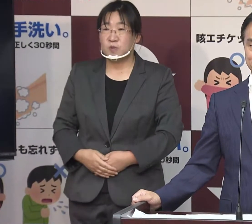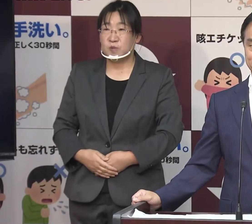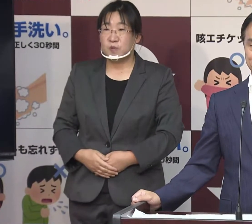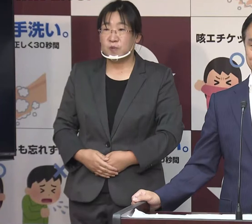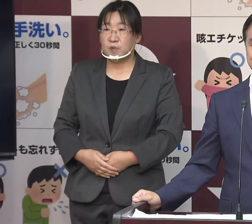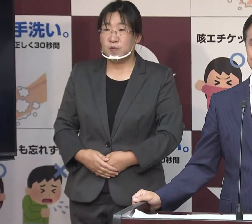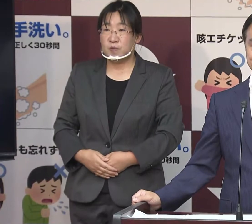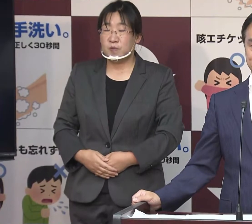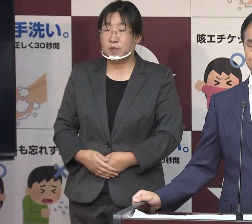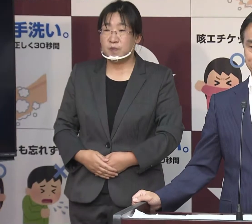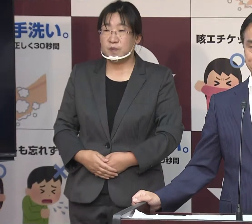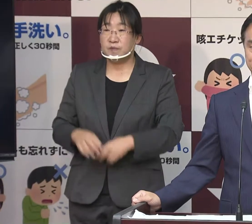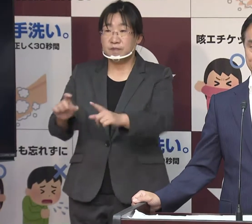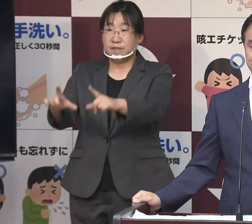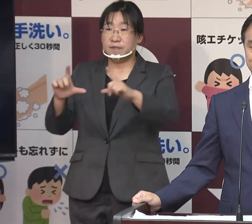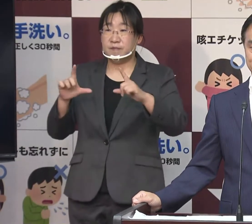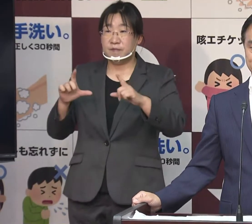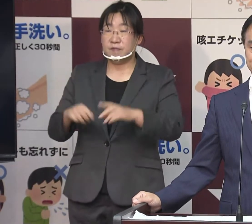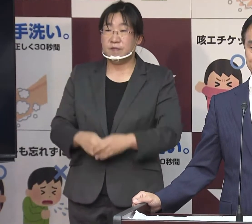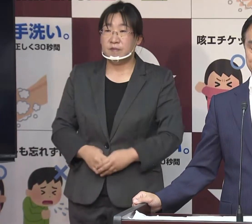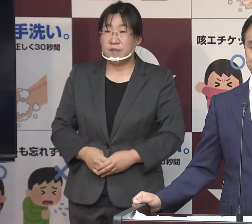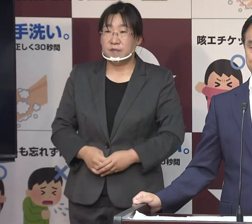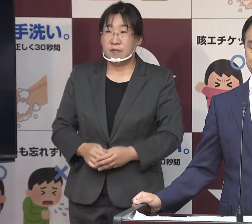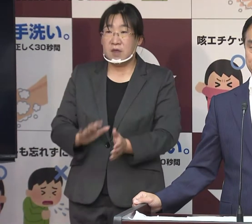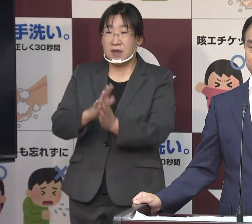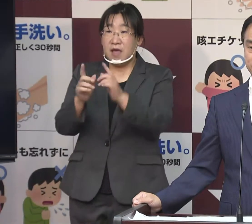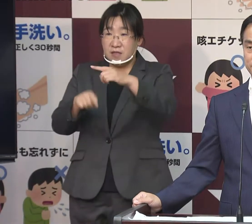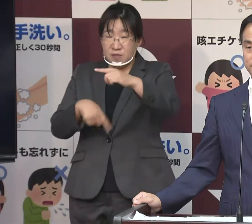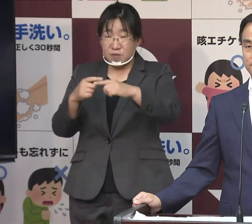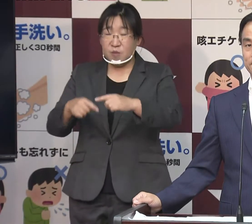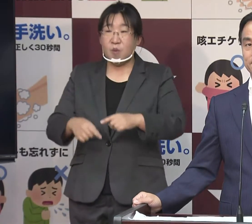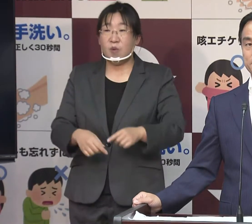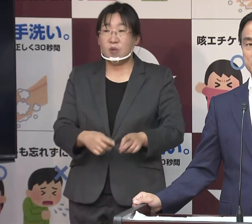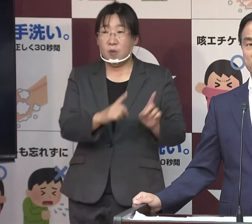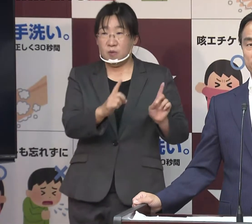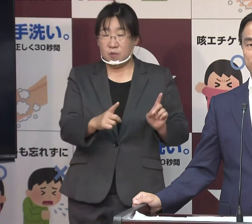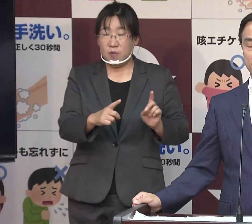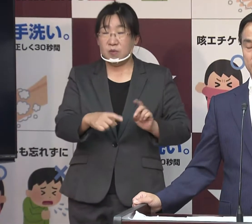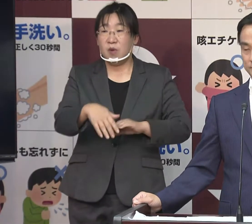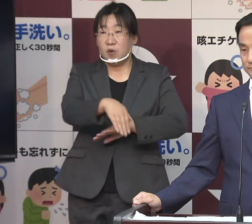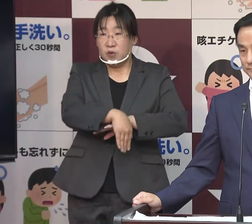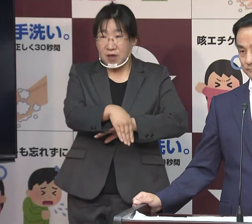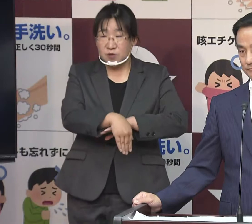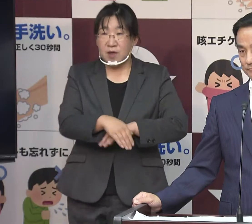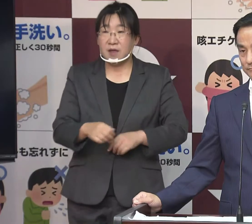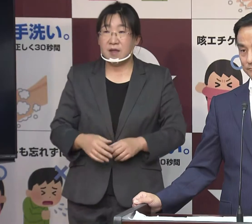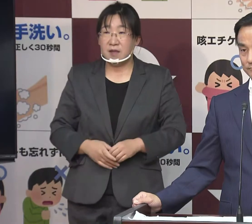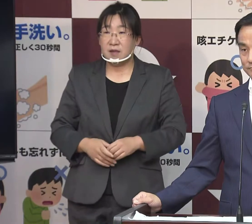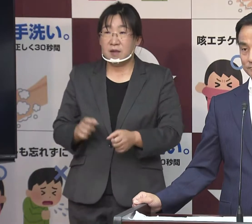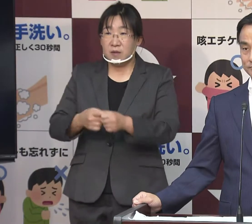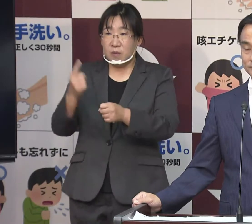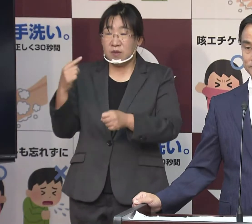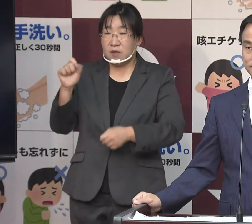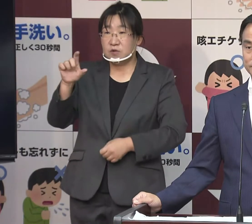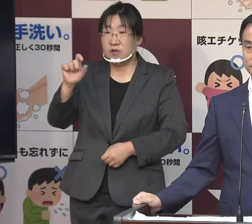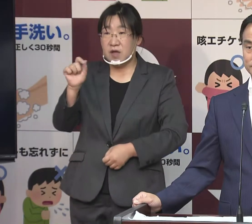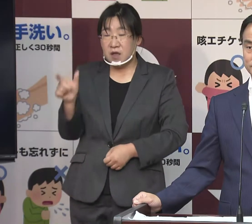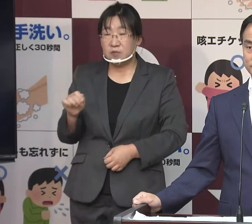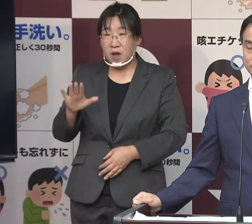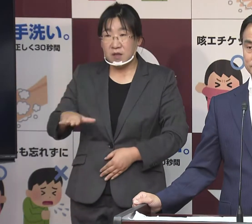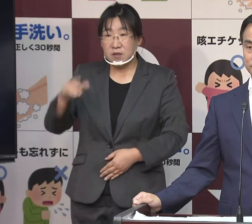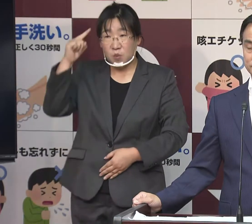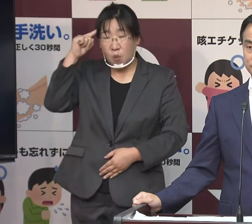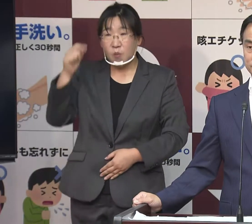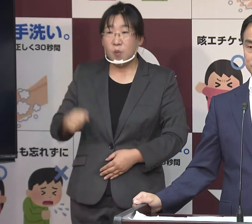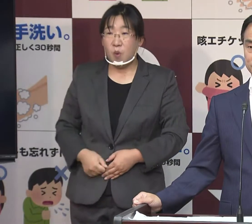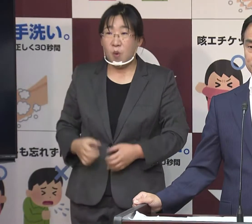あのまあ、当日その県庁のですね、あの玄関、それから県政資料館とその方には去年の11月もあったかと思いますけれ